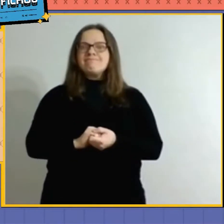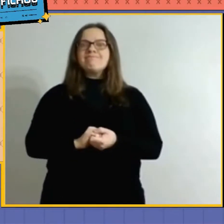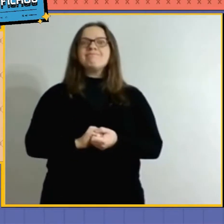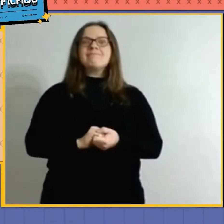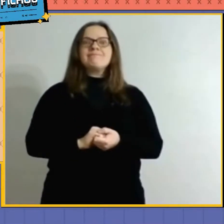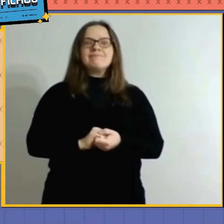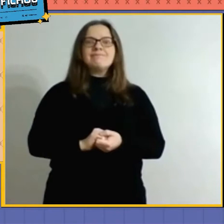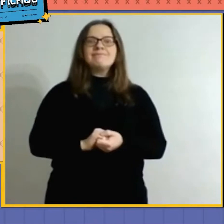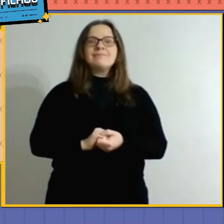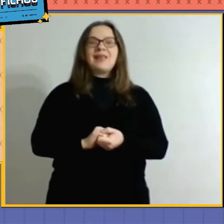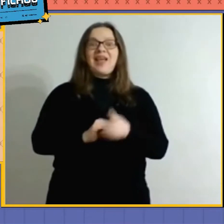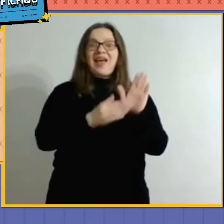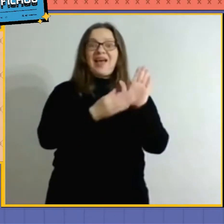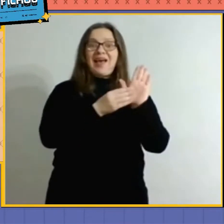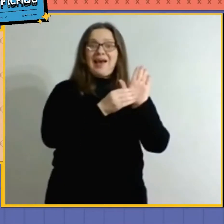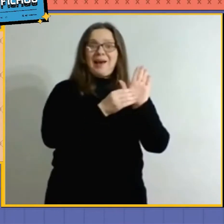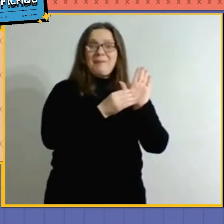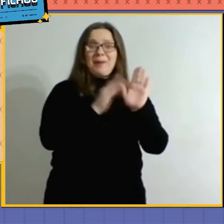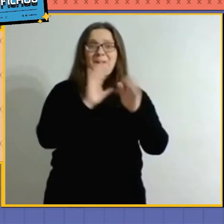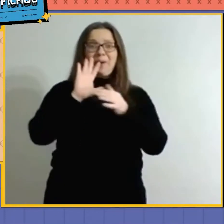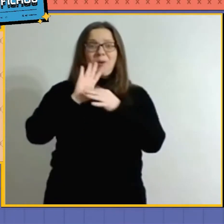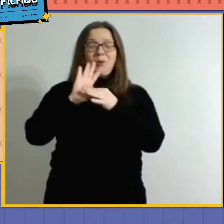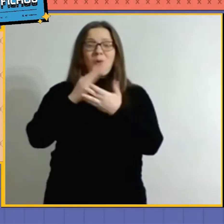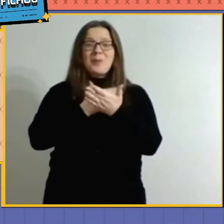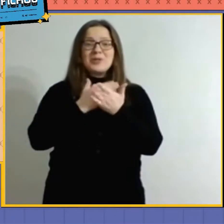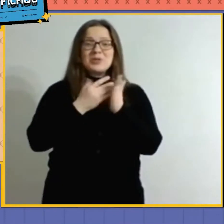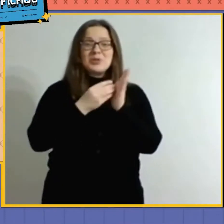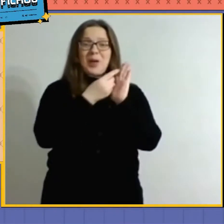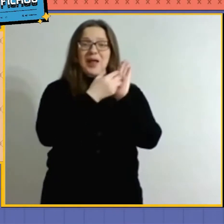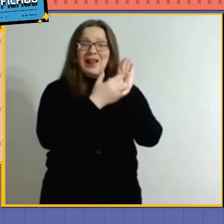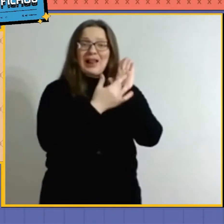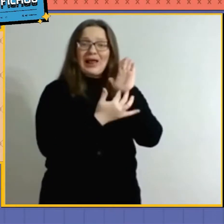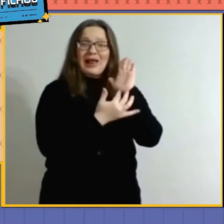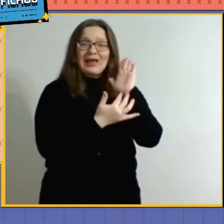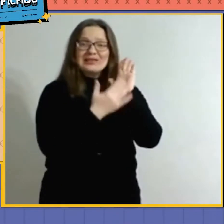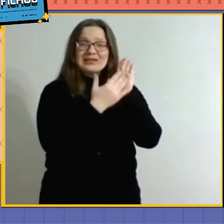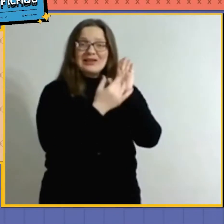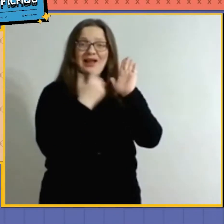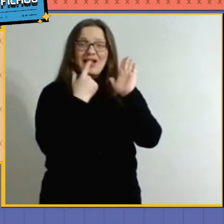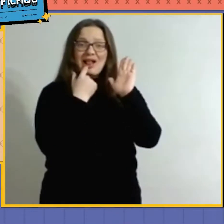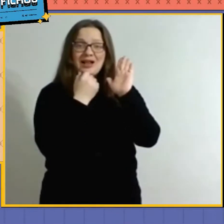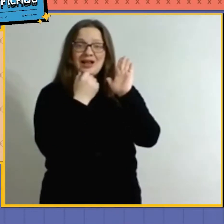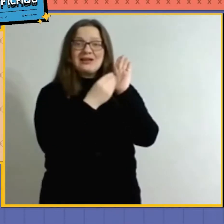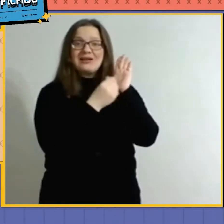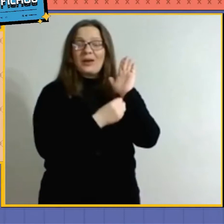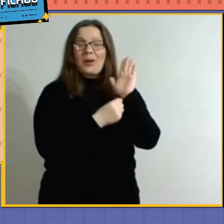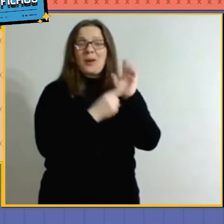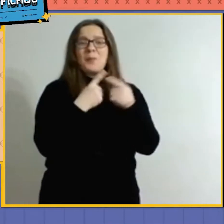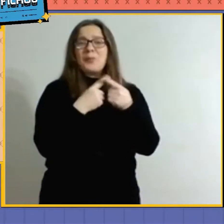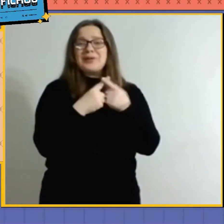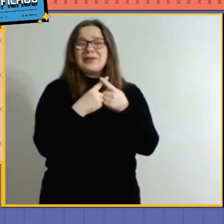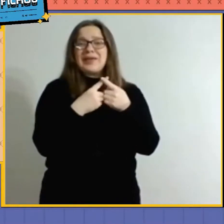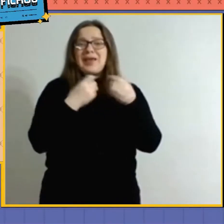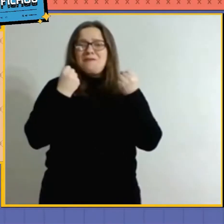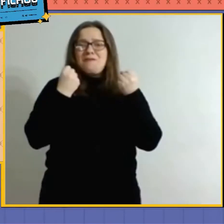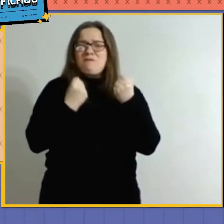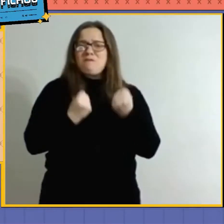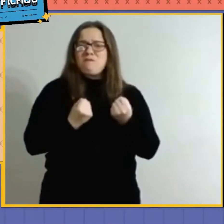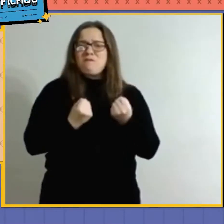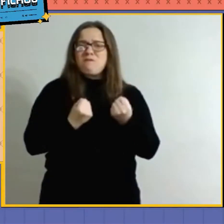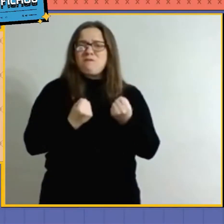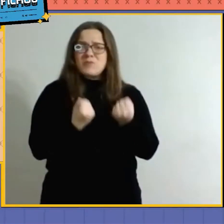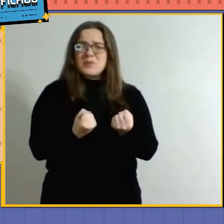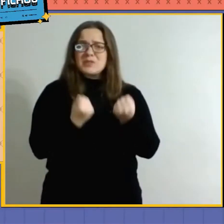começou até a sangrar Por que você imagina o peso que é você desceu uma pessoa por um morro uma altura muito alta né